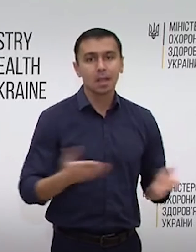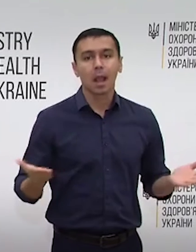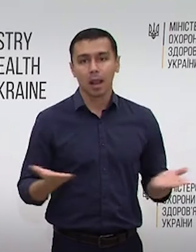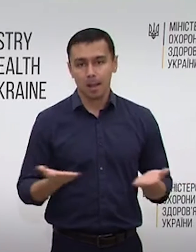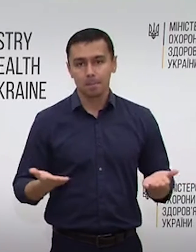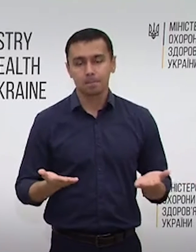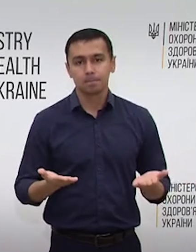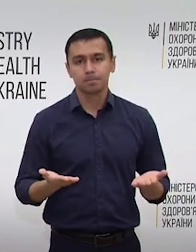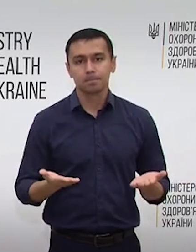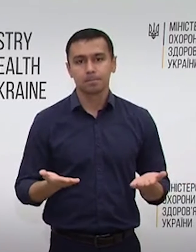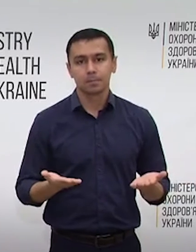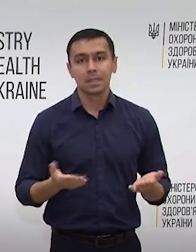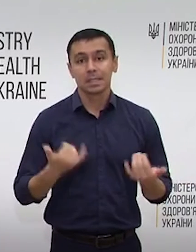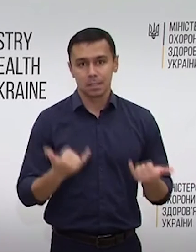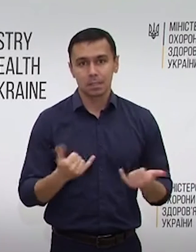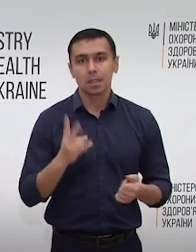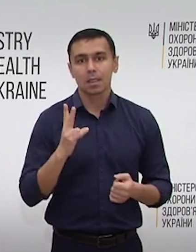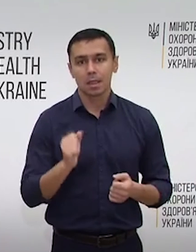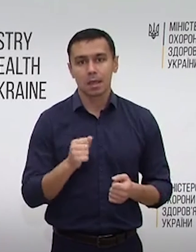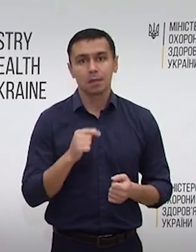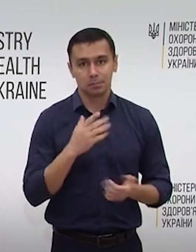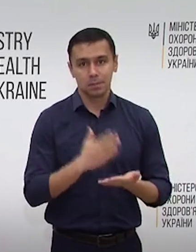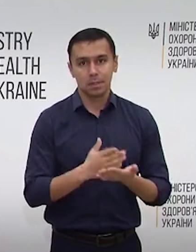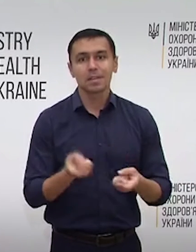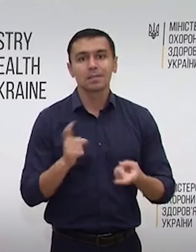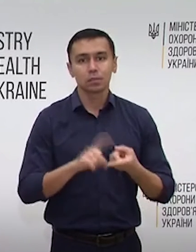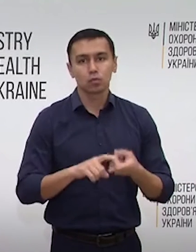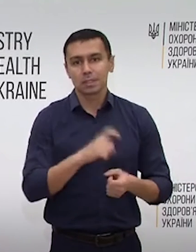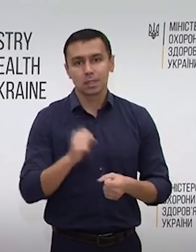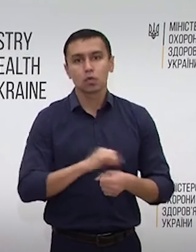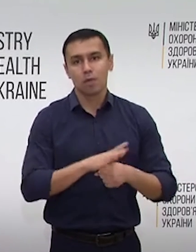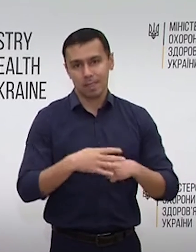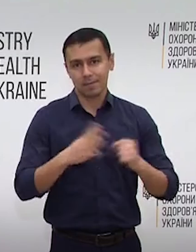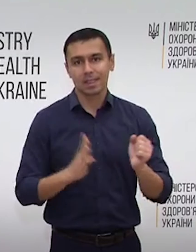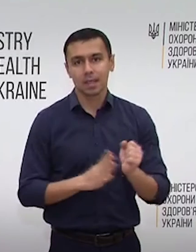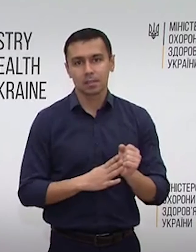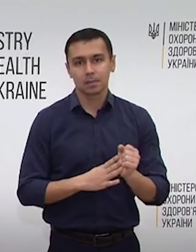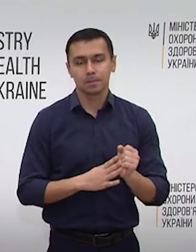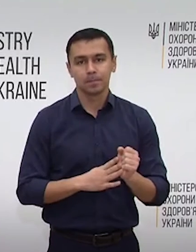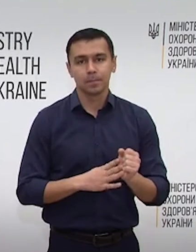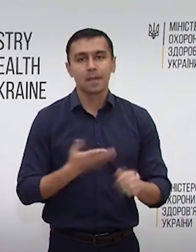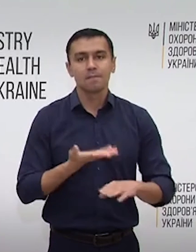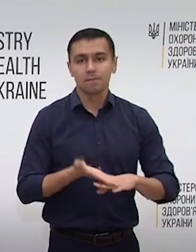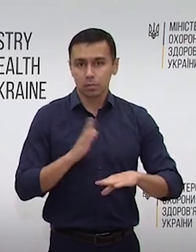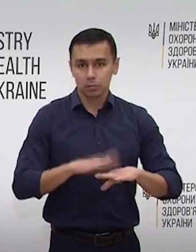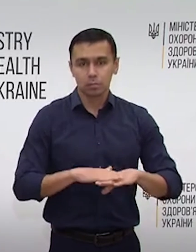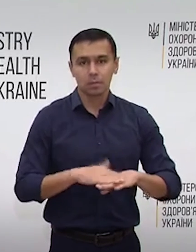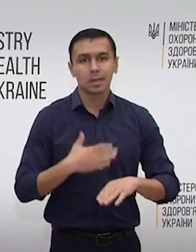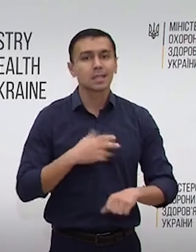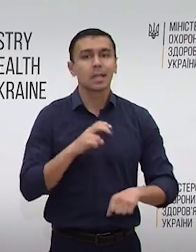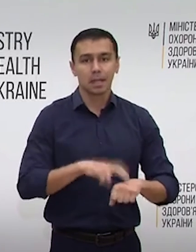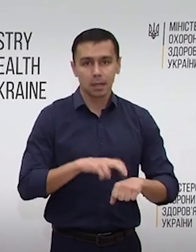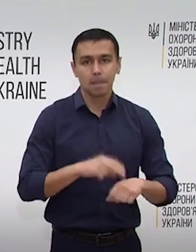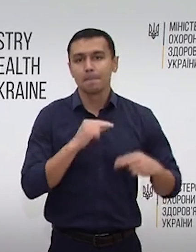яке зараз на неї є в зв'язку з COVID-19. Важко, наші